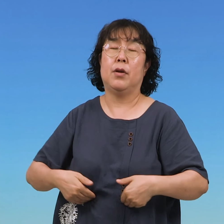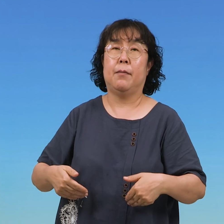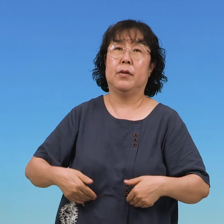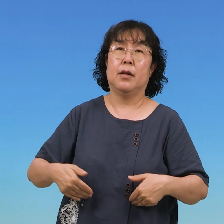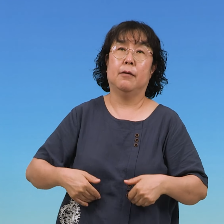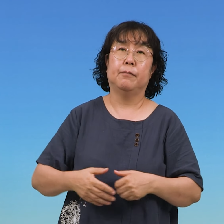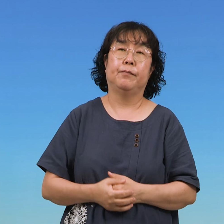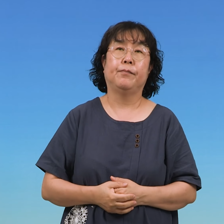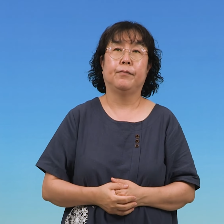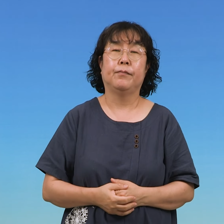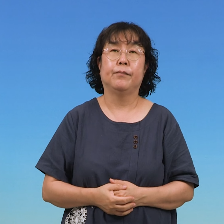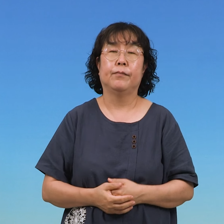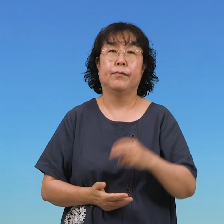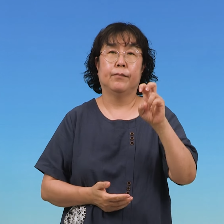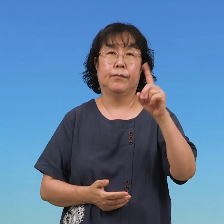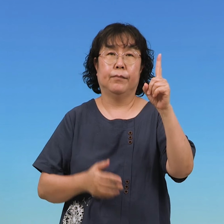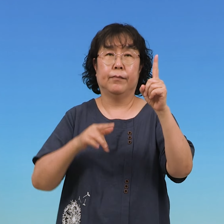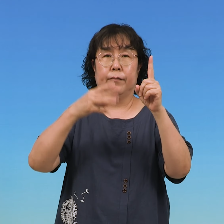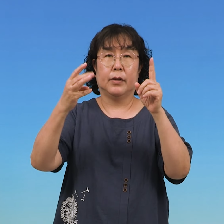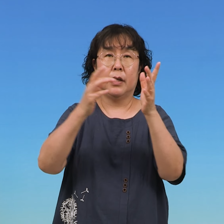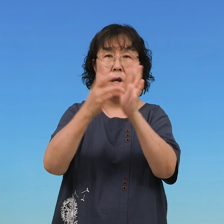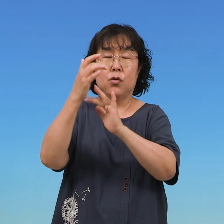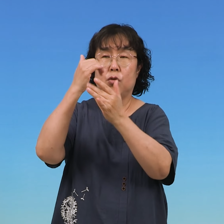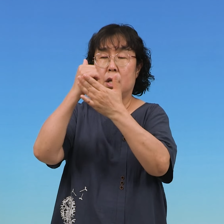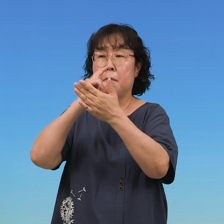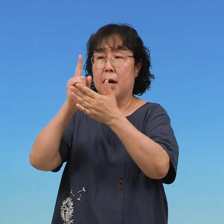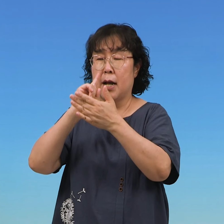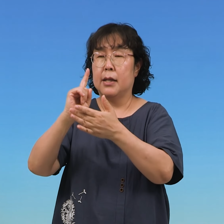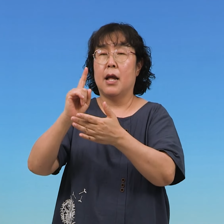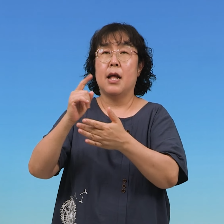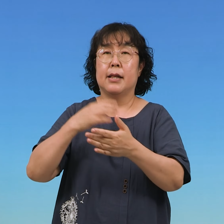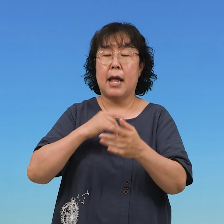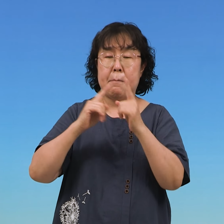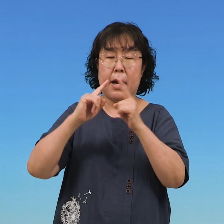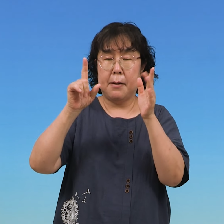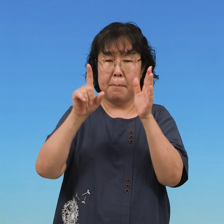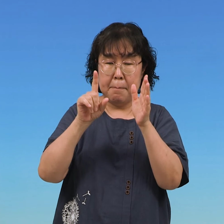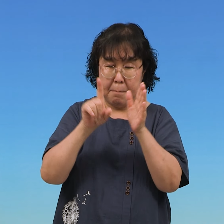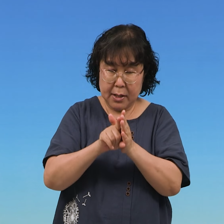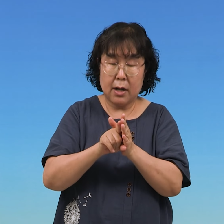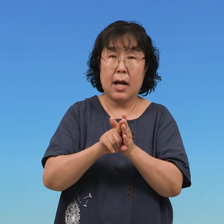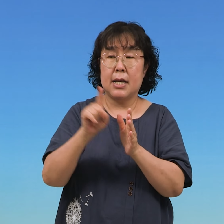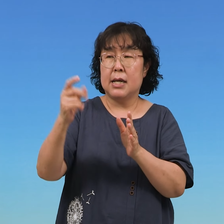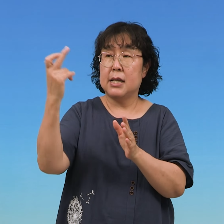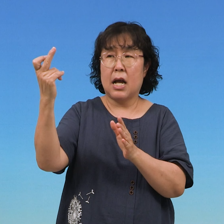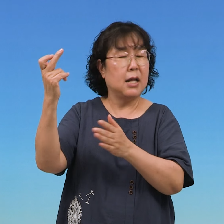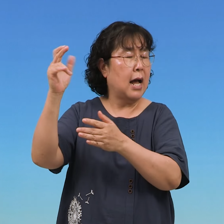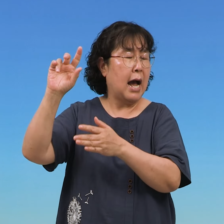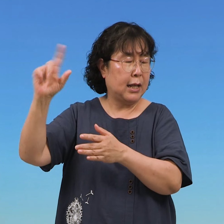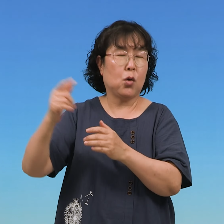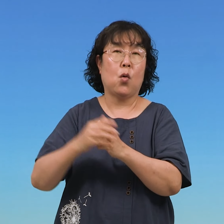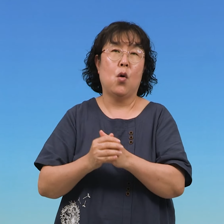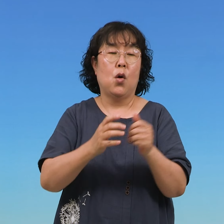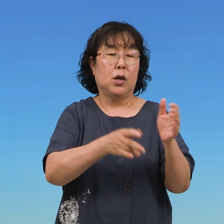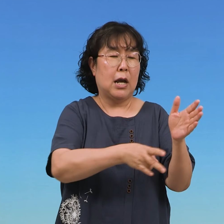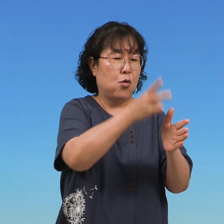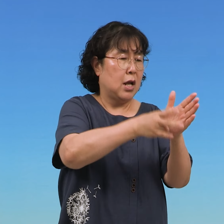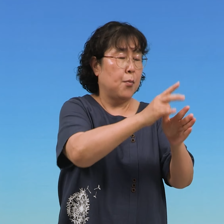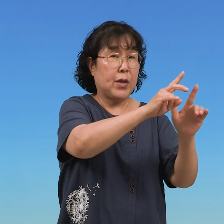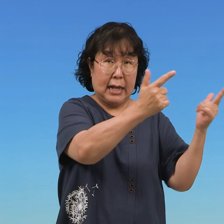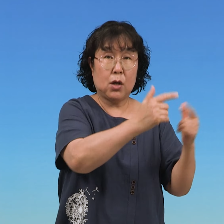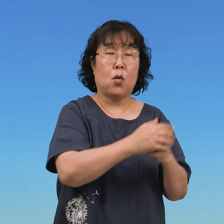집중하기. 21절, 예수께서 이르시되 여자여 내 말을 믿어라. 이 산에서도 말고 예루살렘에서도